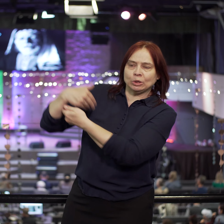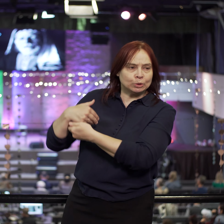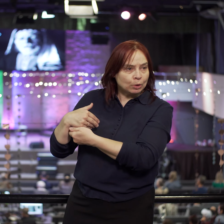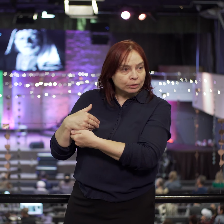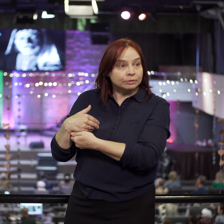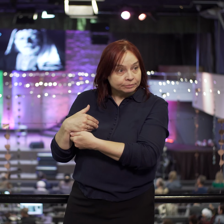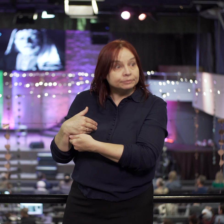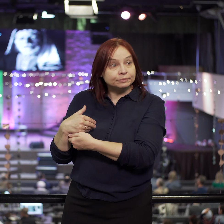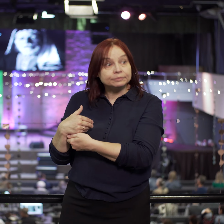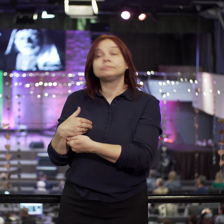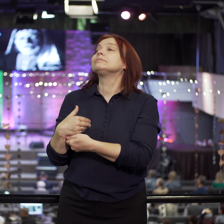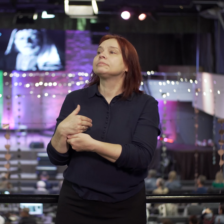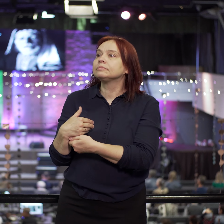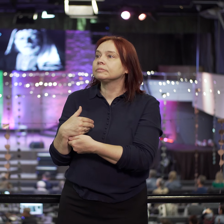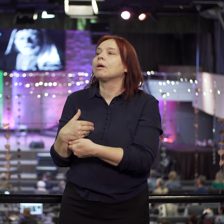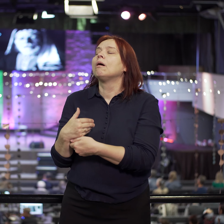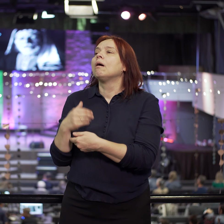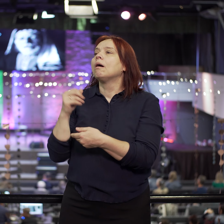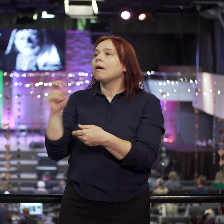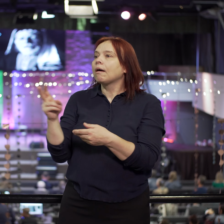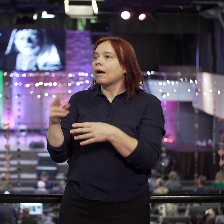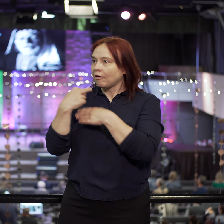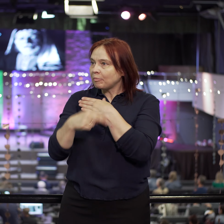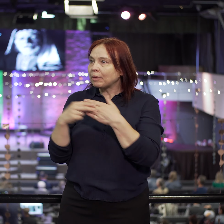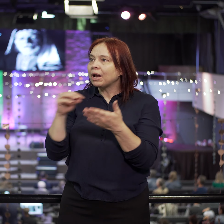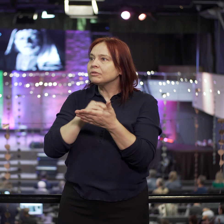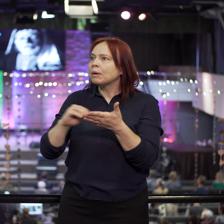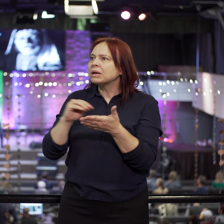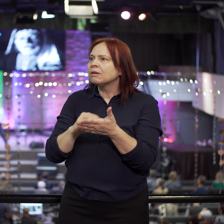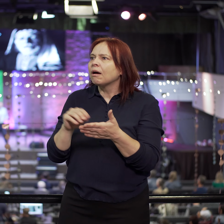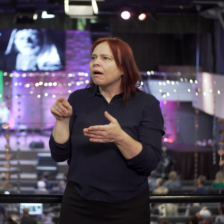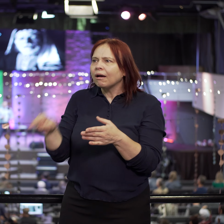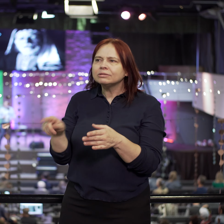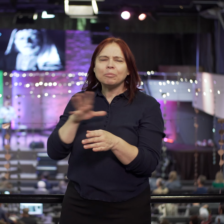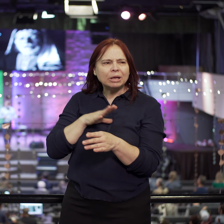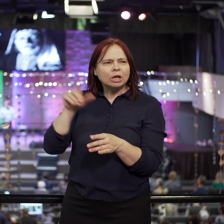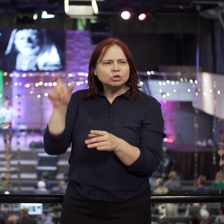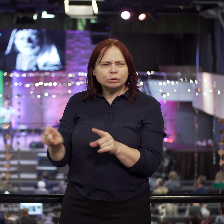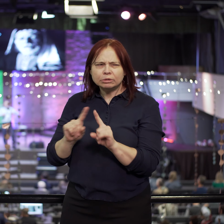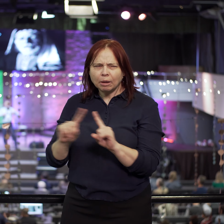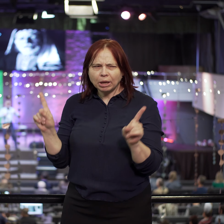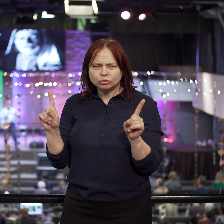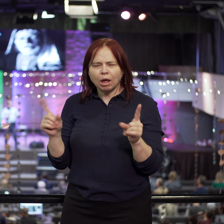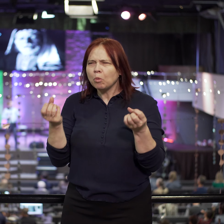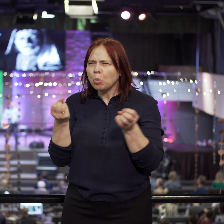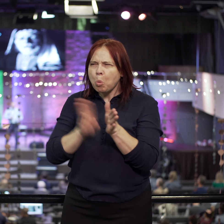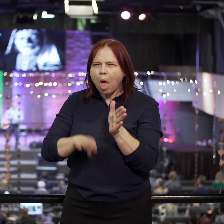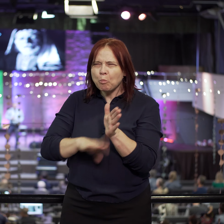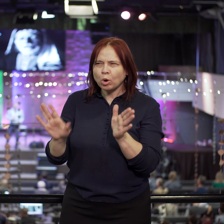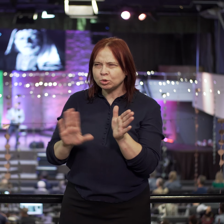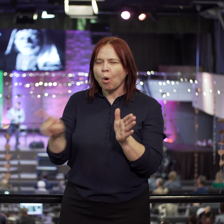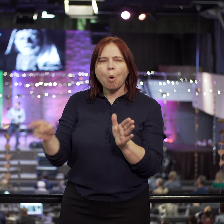И, как мы с вами прочитали, это был не обычный гость. Это был